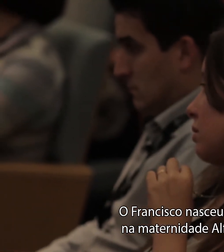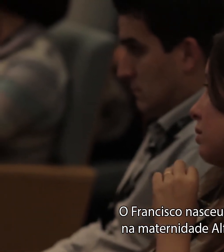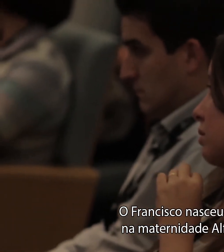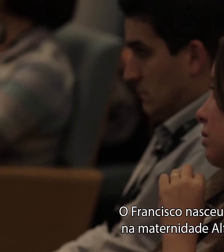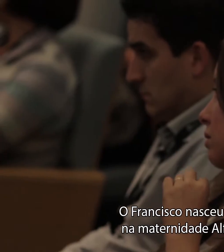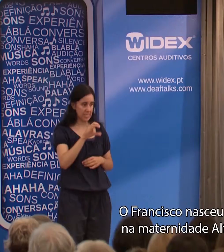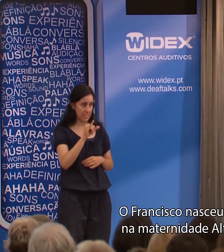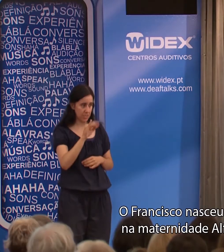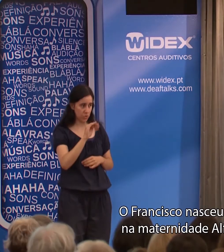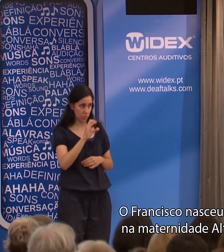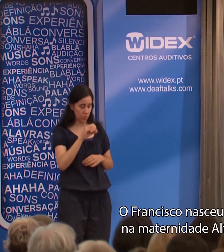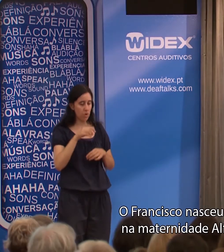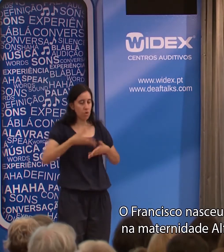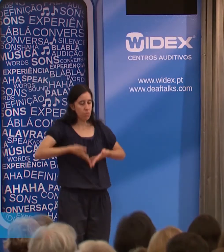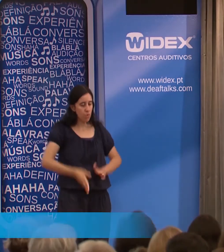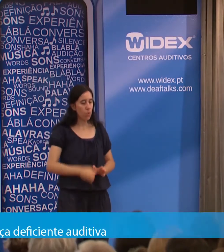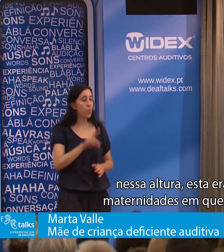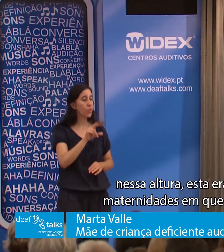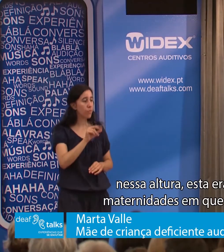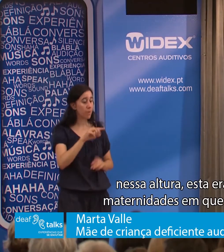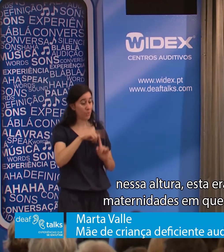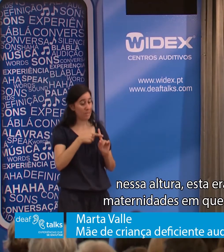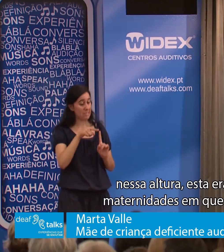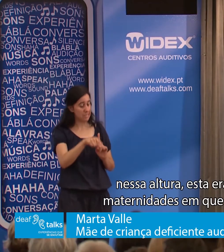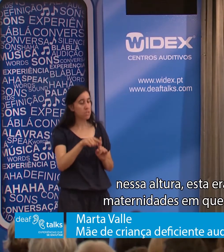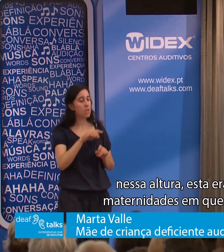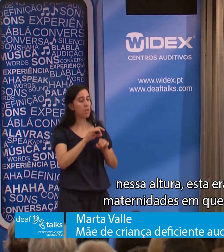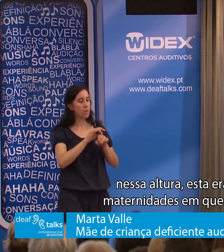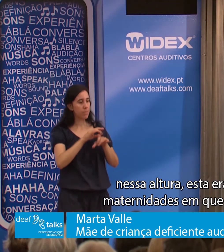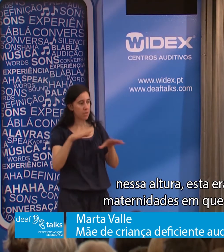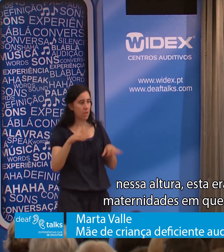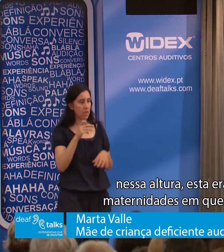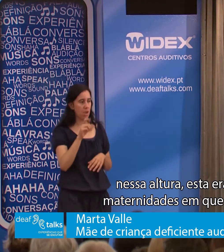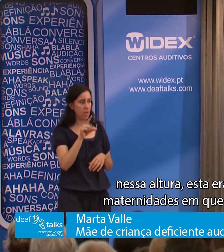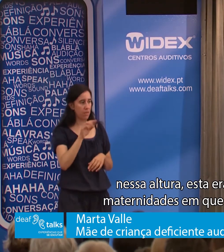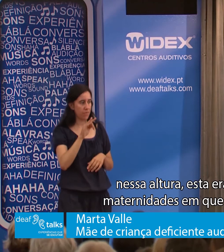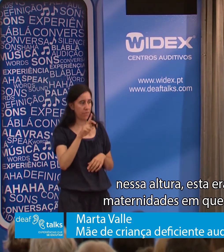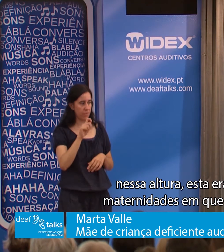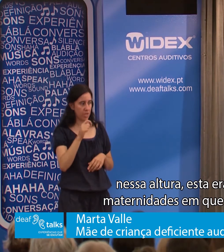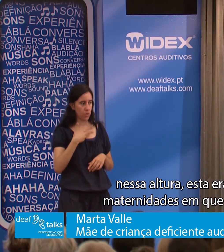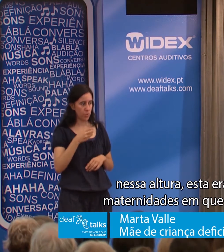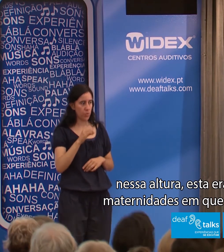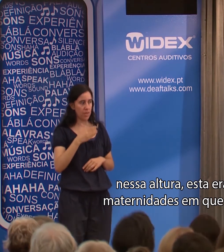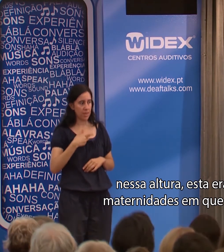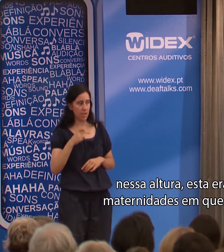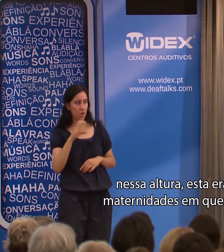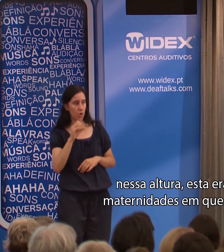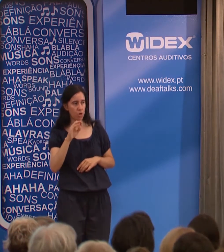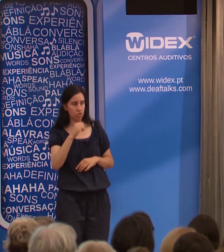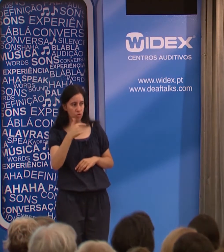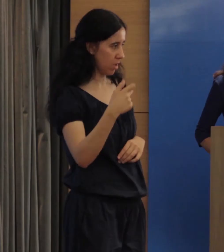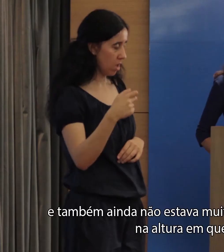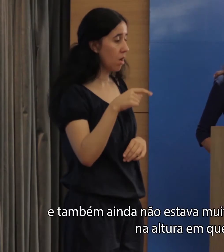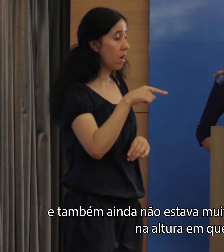nasceu em novembro, na maternidade Alfredo da Costa. Nessa altura, esta era uma das raras maternidades em que se fazia o